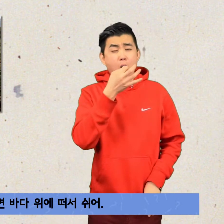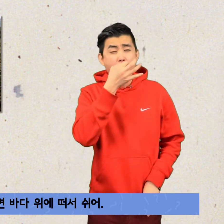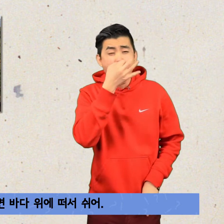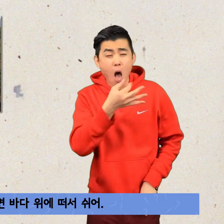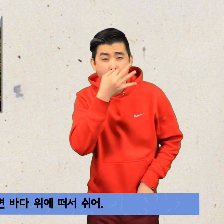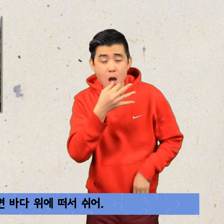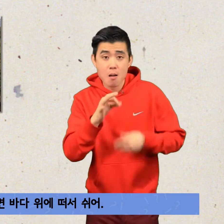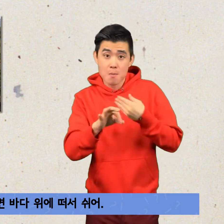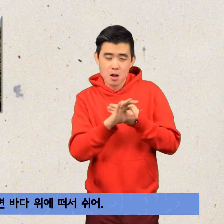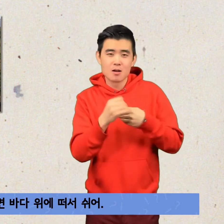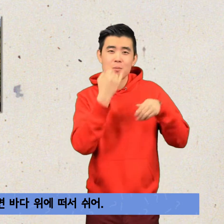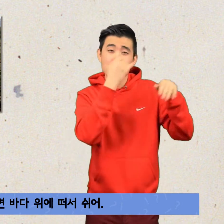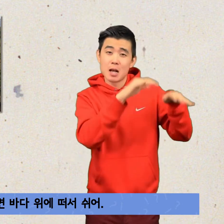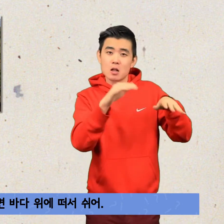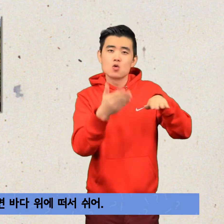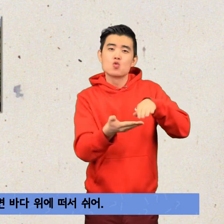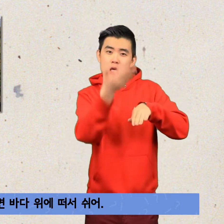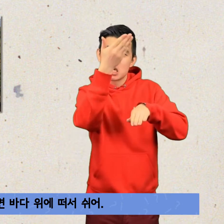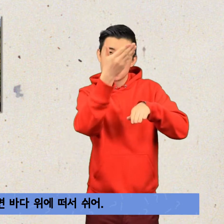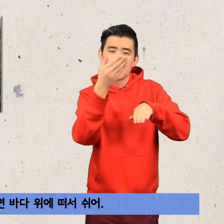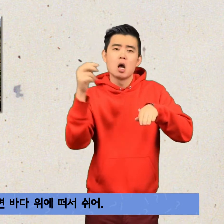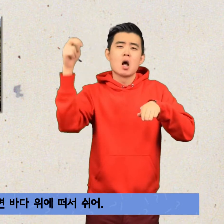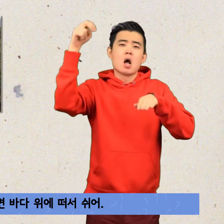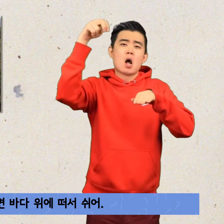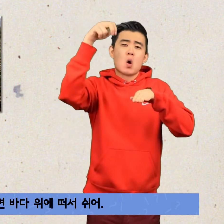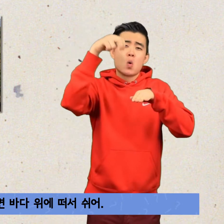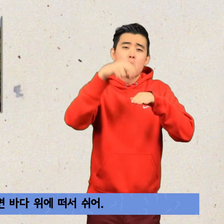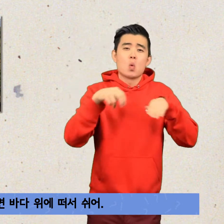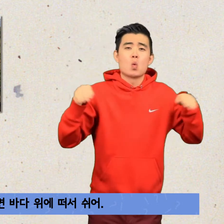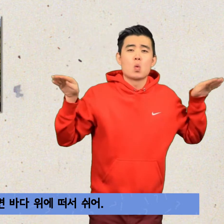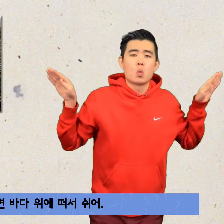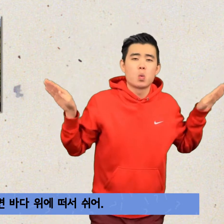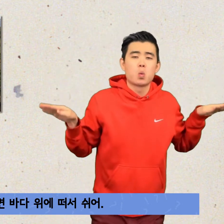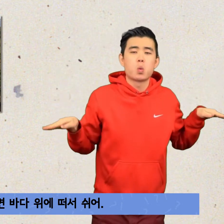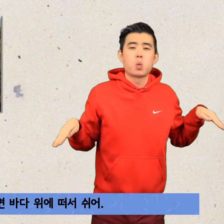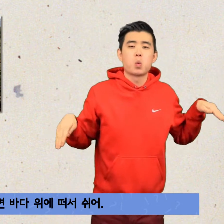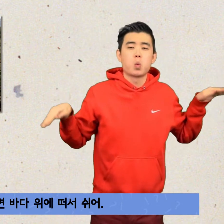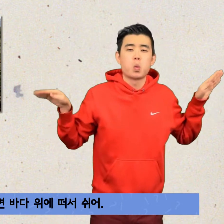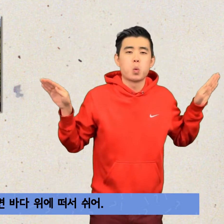그러다 힘들면 바다 위에 떠서 쉬어.